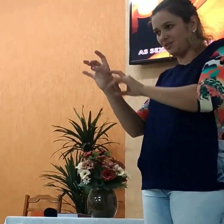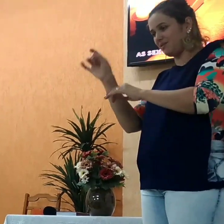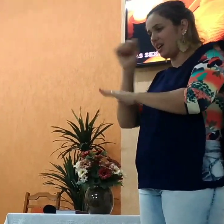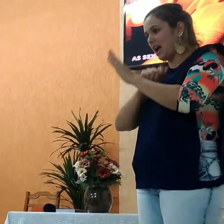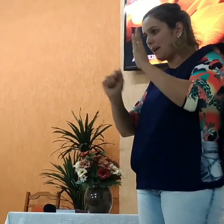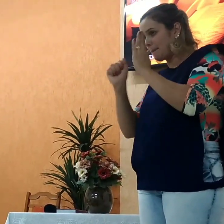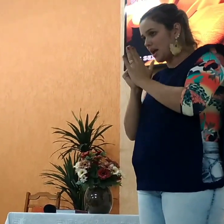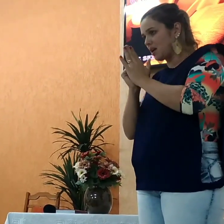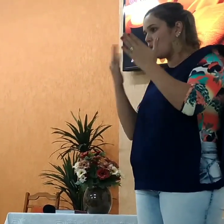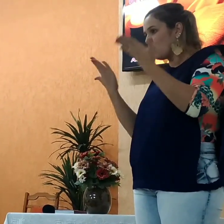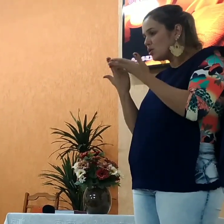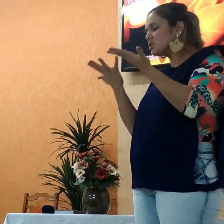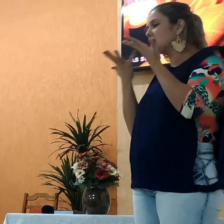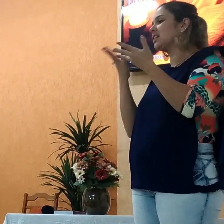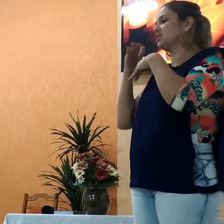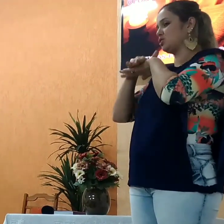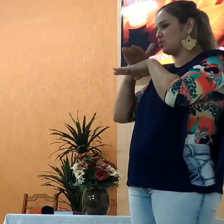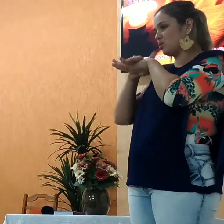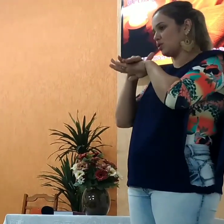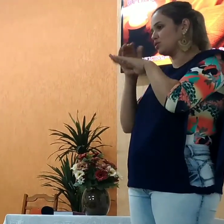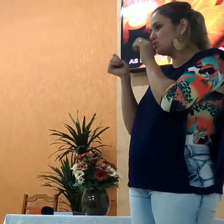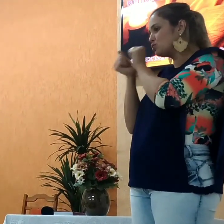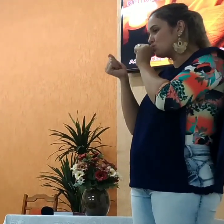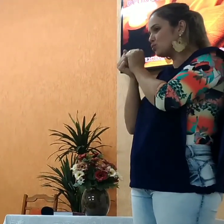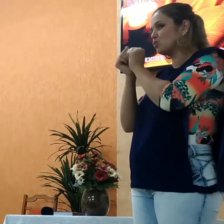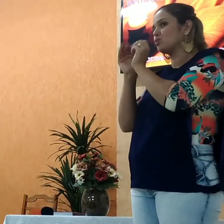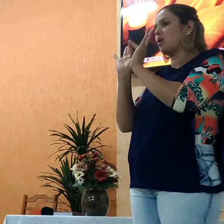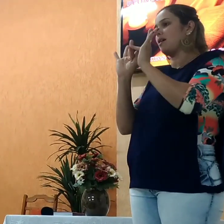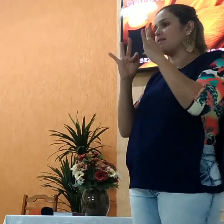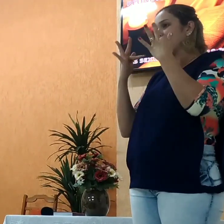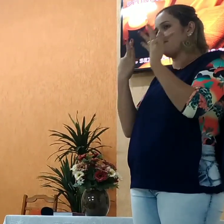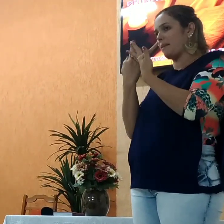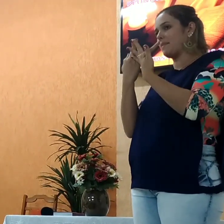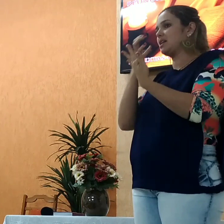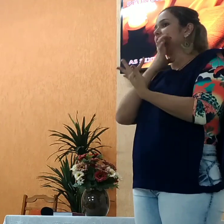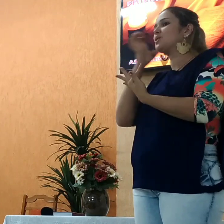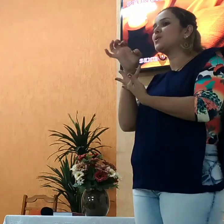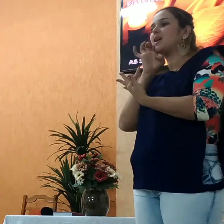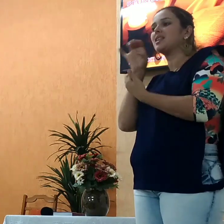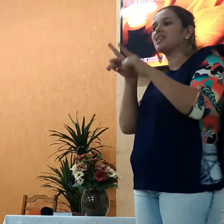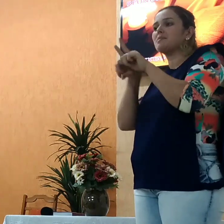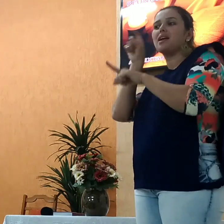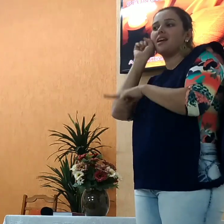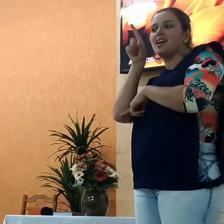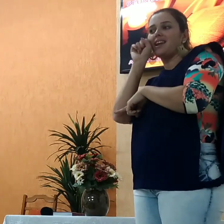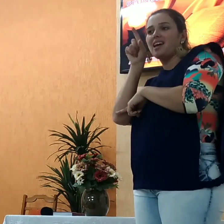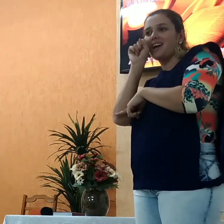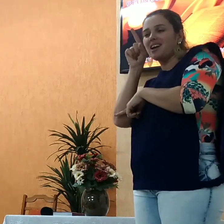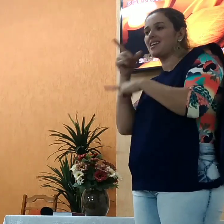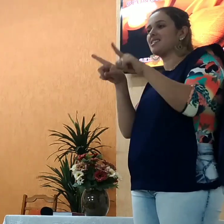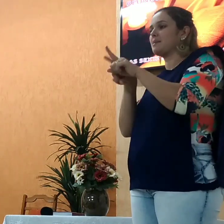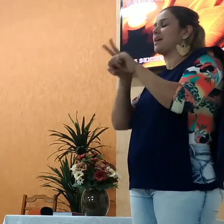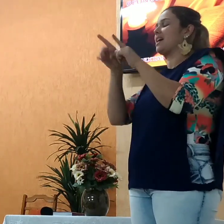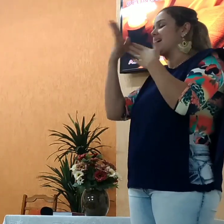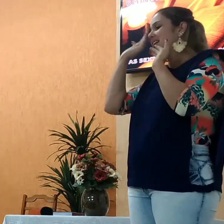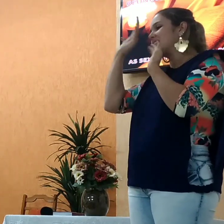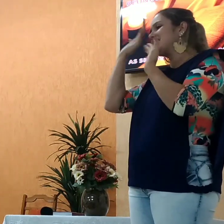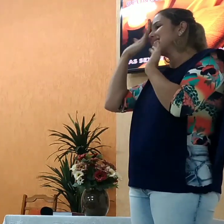queremos nessa noite, juntamente com a família do nosso irmão Éder, nossa irmã Enaia, agradecer a